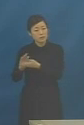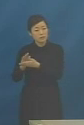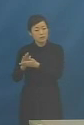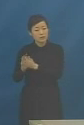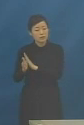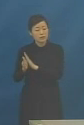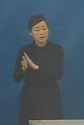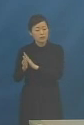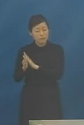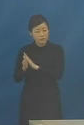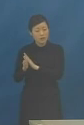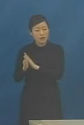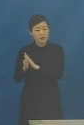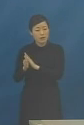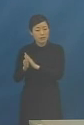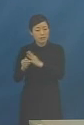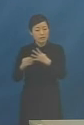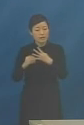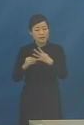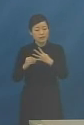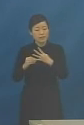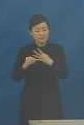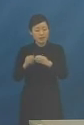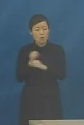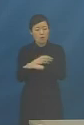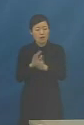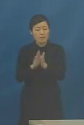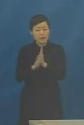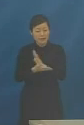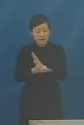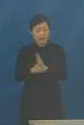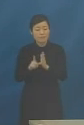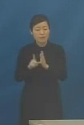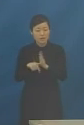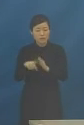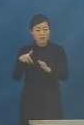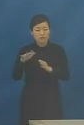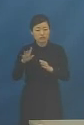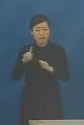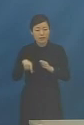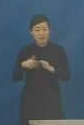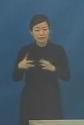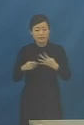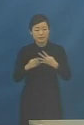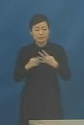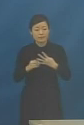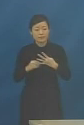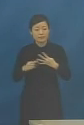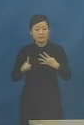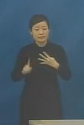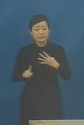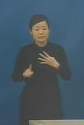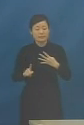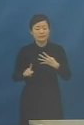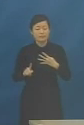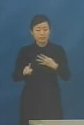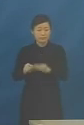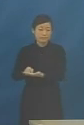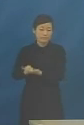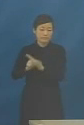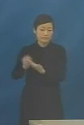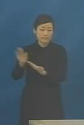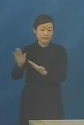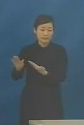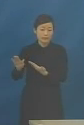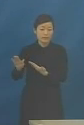犬もあの具体的に岡山県ではなされているようなんですがまぁ今えーっと新規感染者数は非常